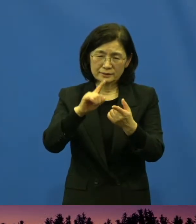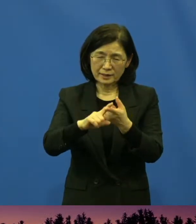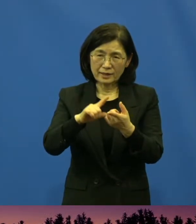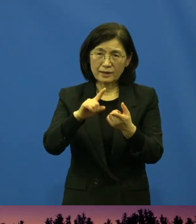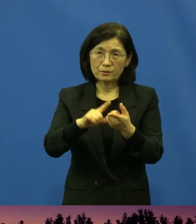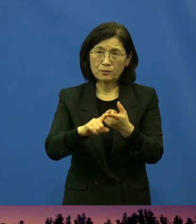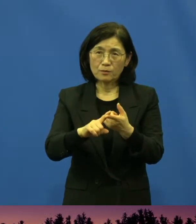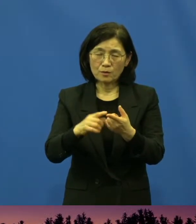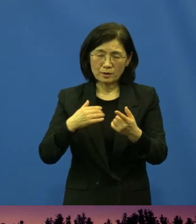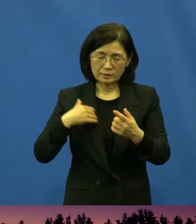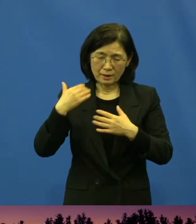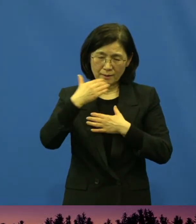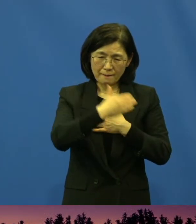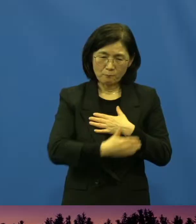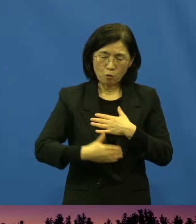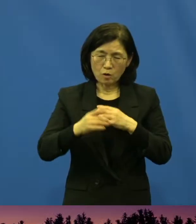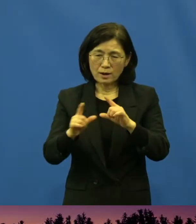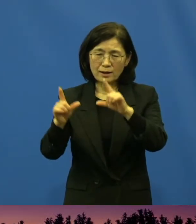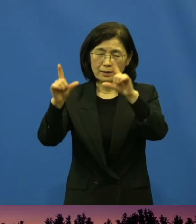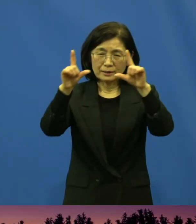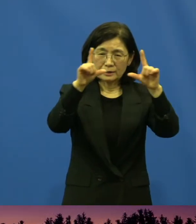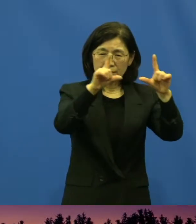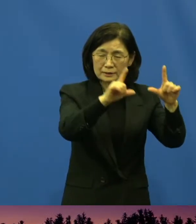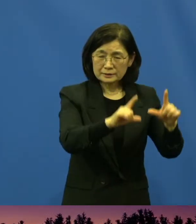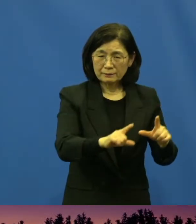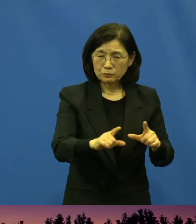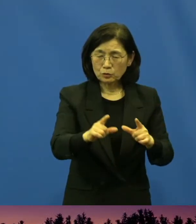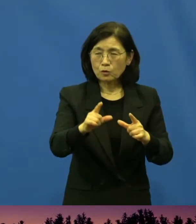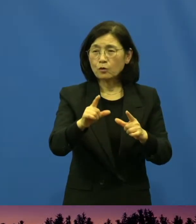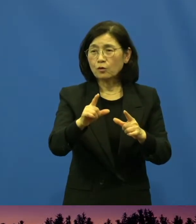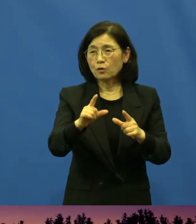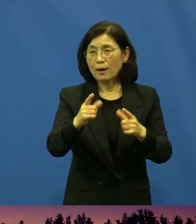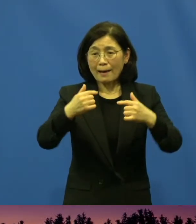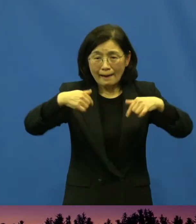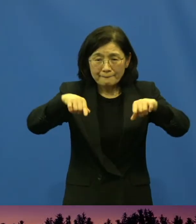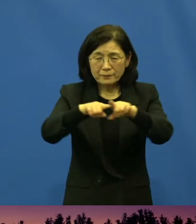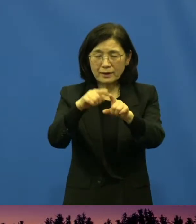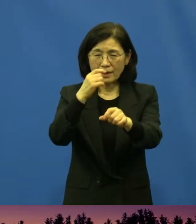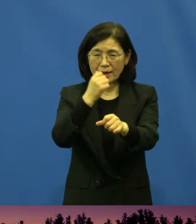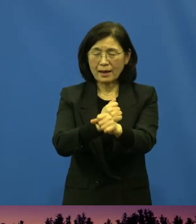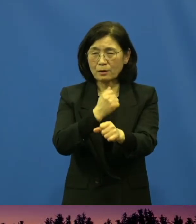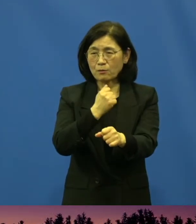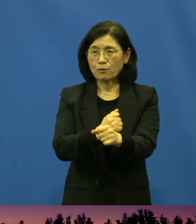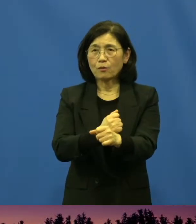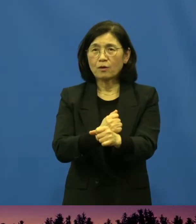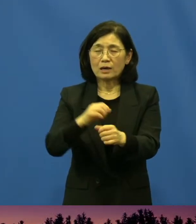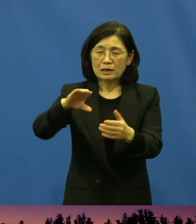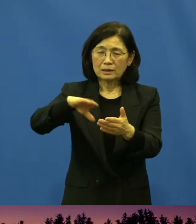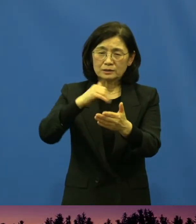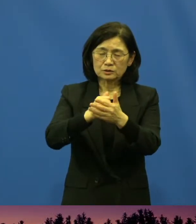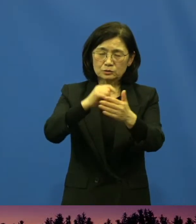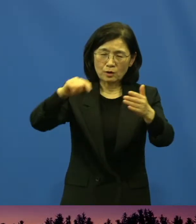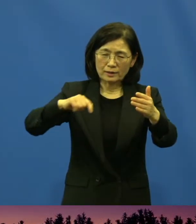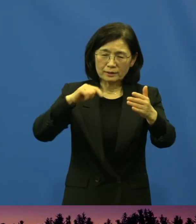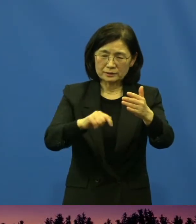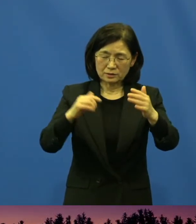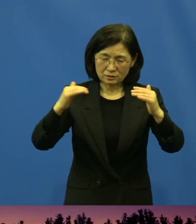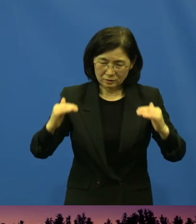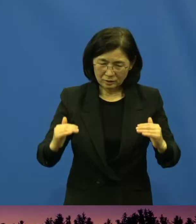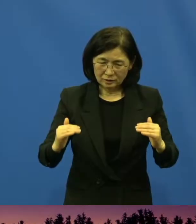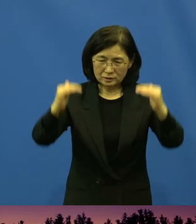내 삶도 따라올 수 있는, 그리스도 안에서 성숙해져 가는, 그래서